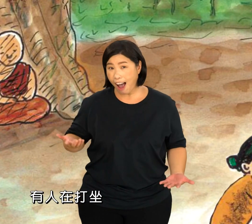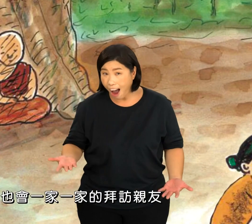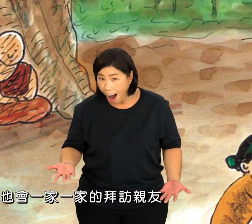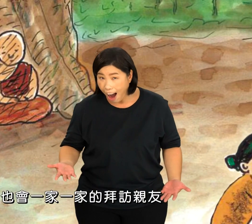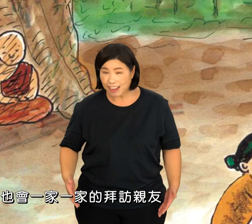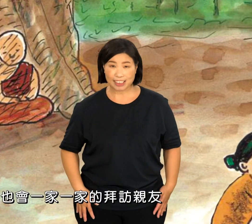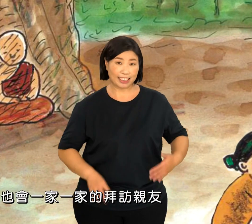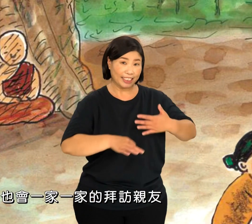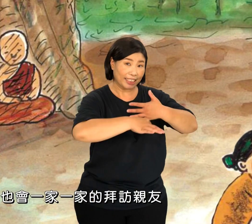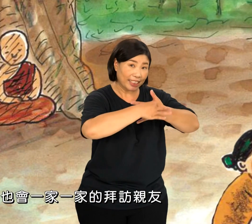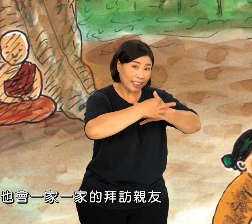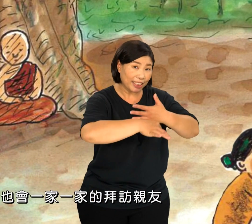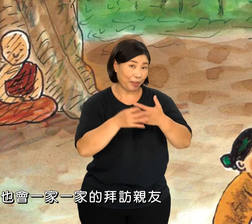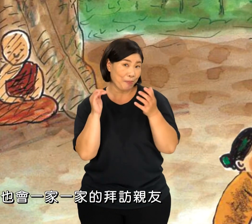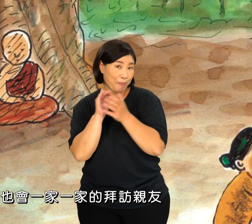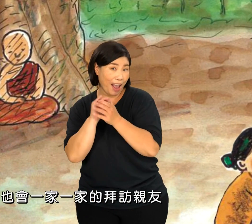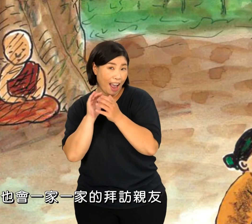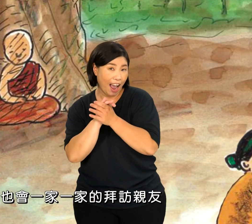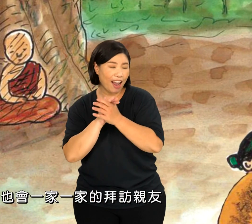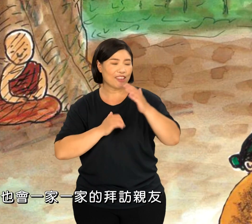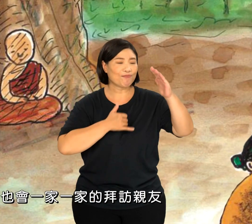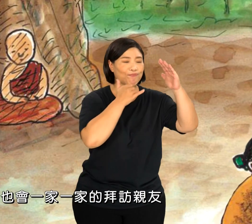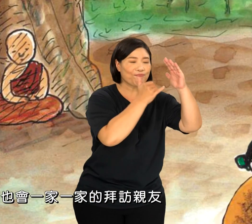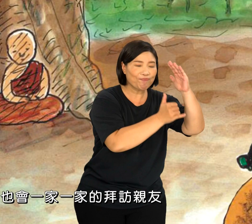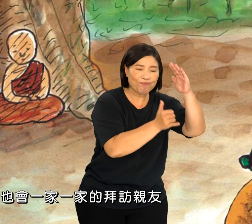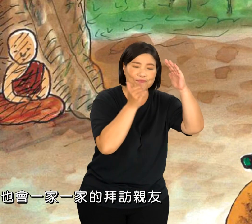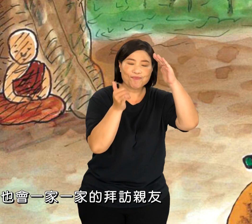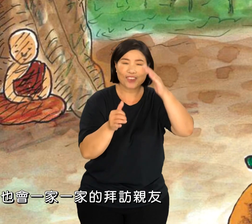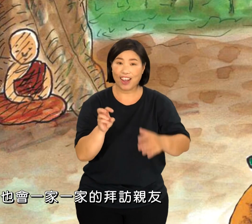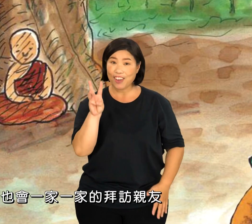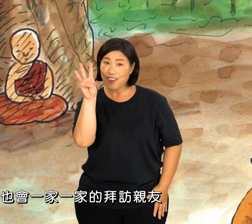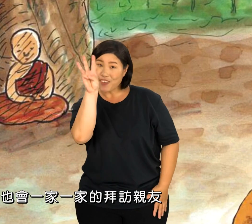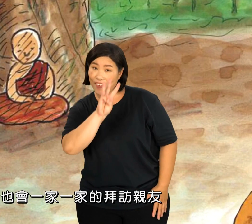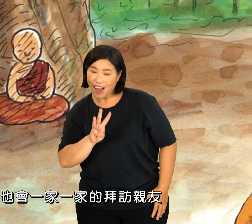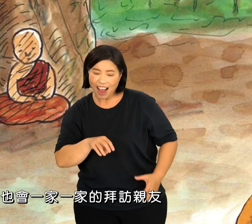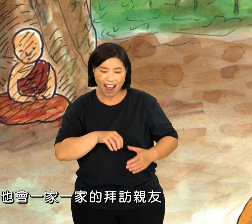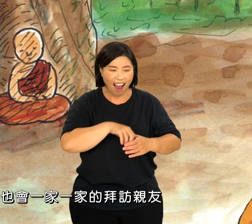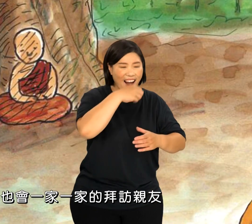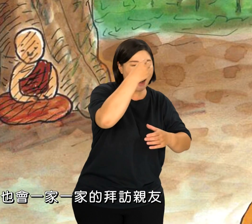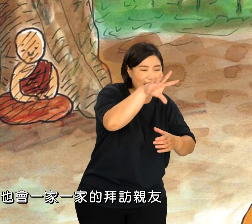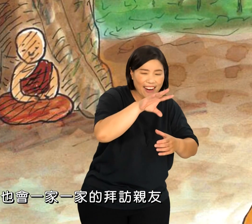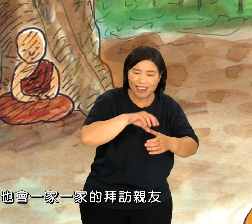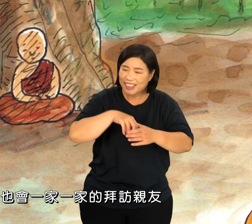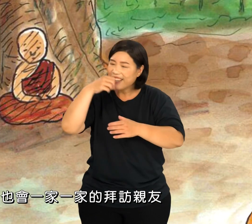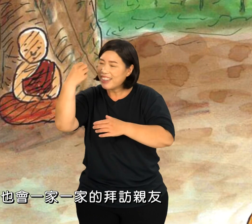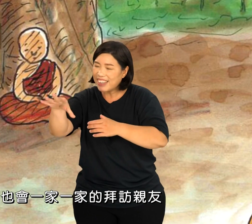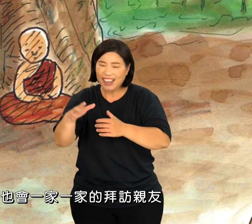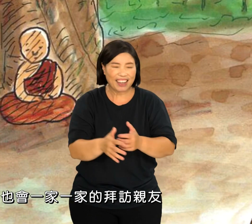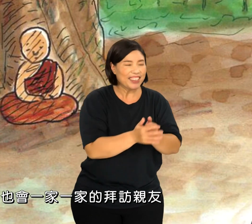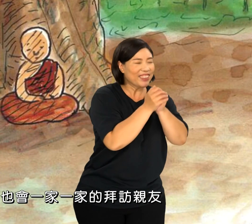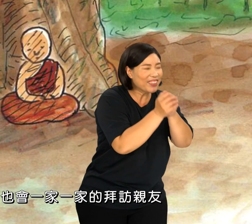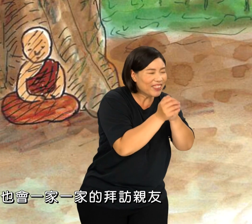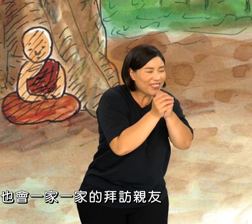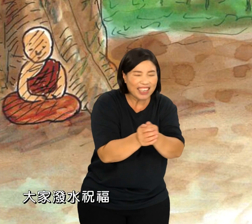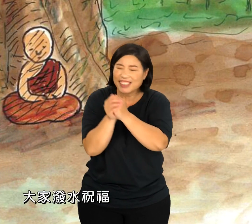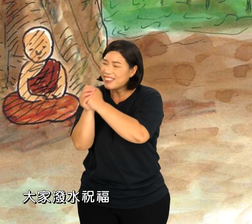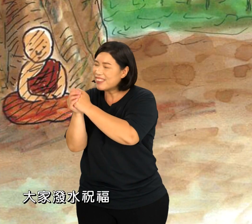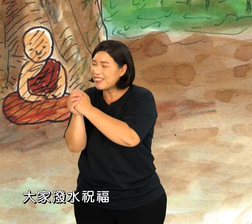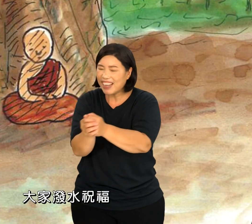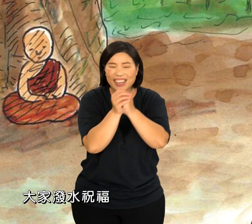我们也会一家一家的拜访亲友，大家泼